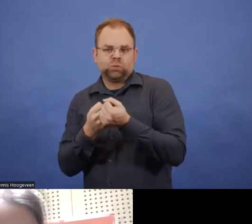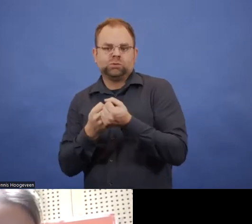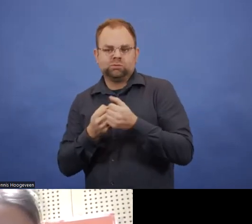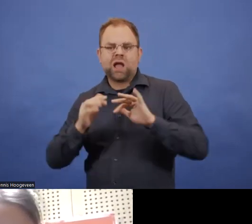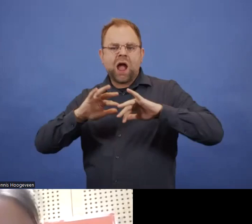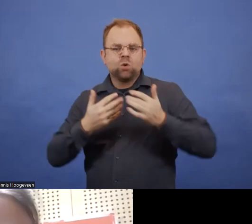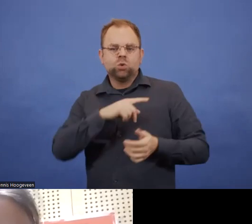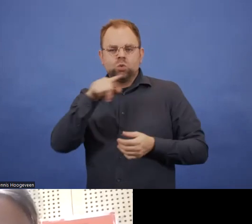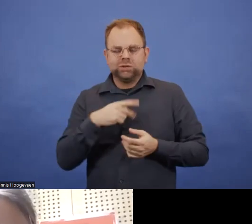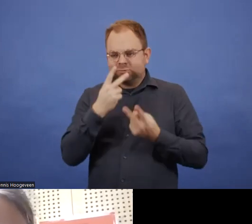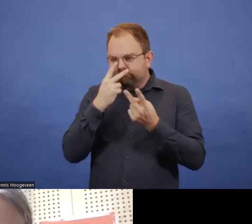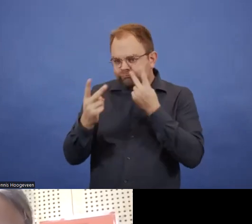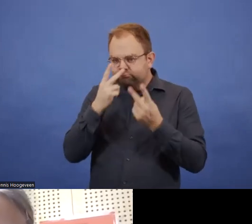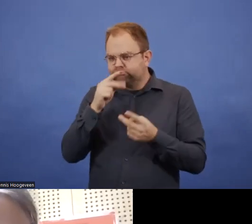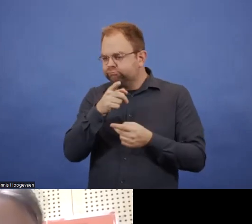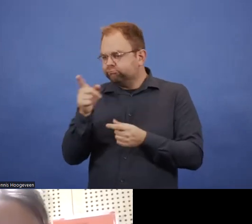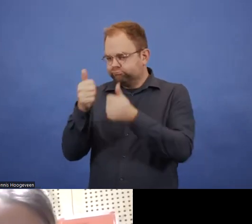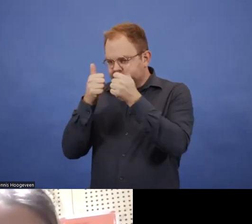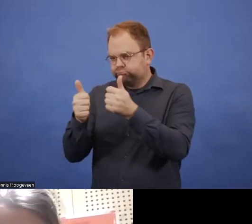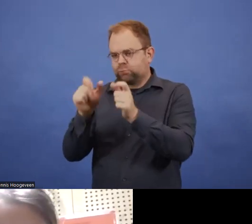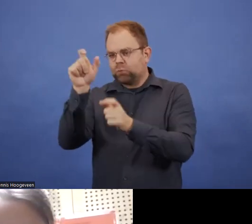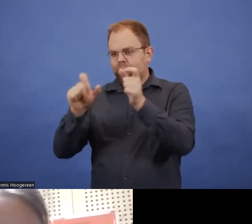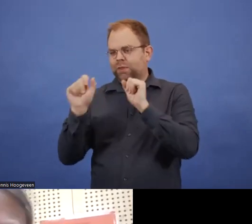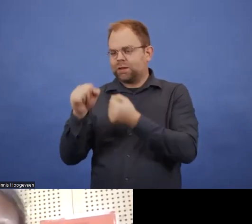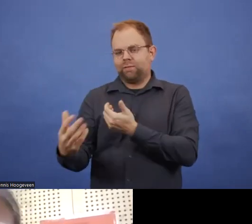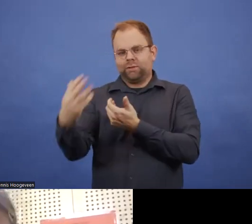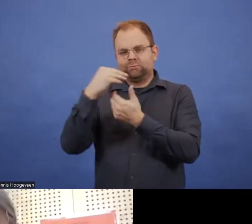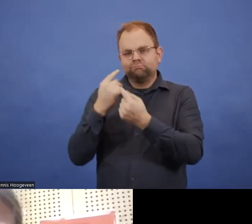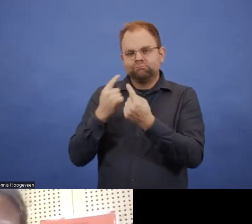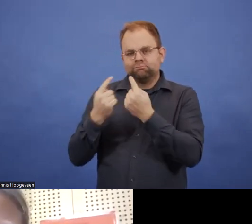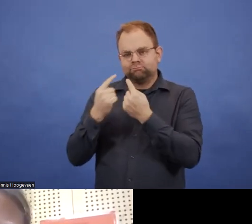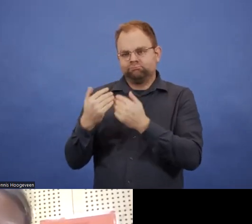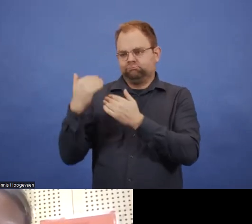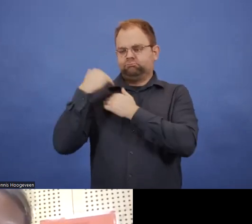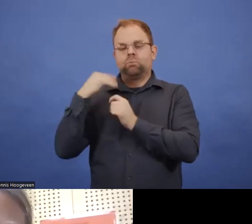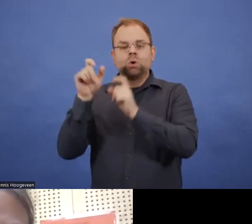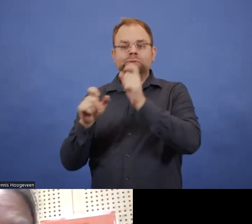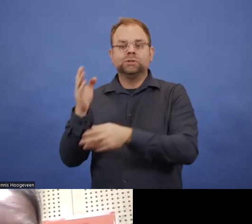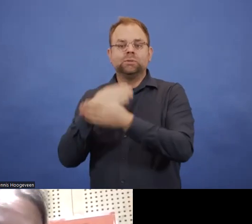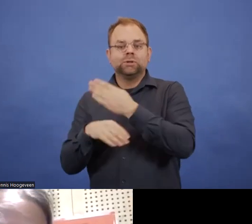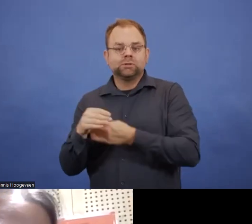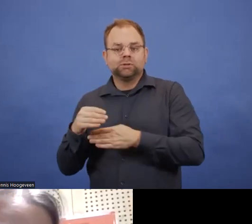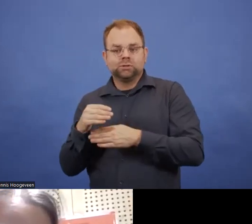podríamos identificar y aportar experiencias de esas personas que son